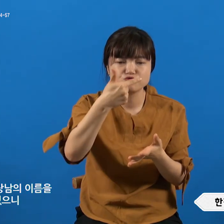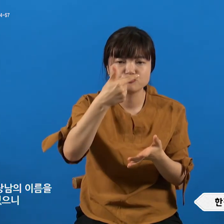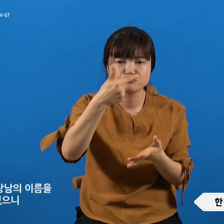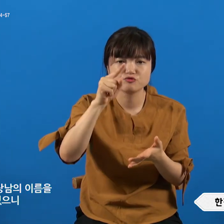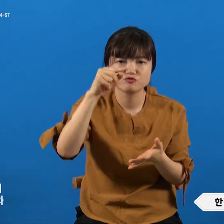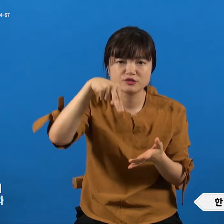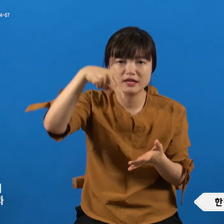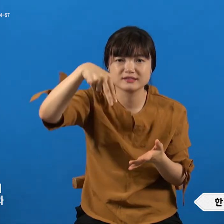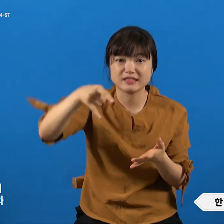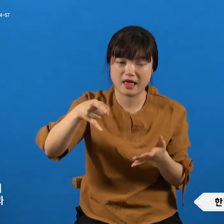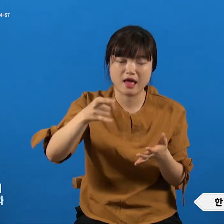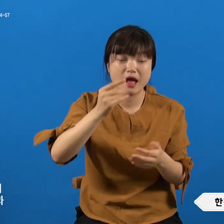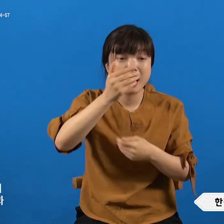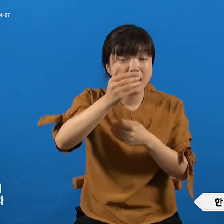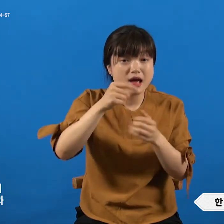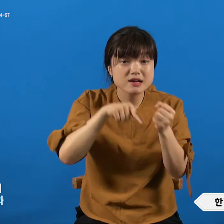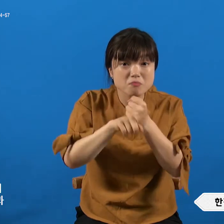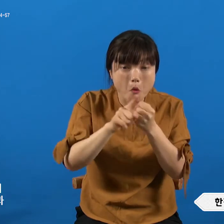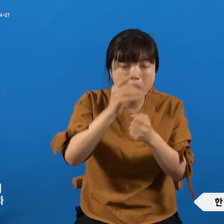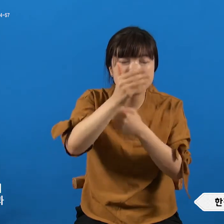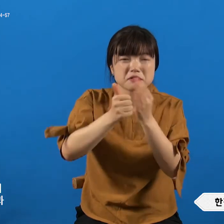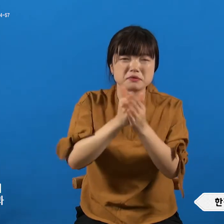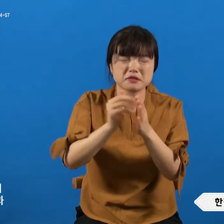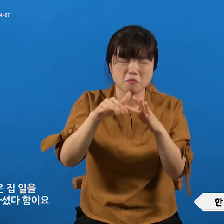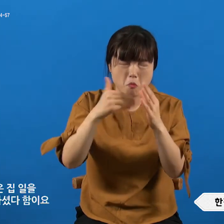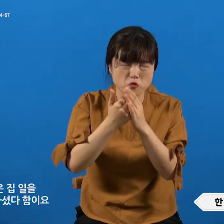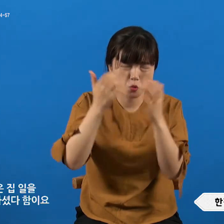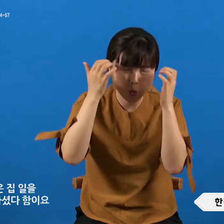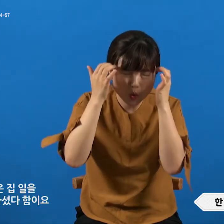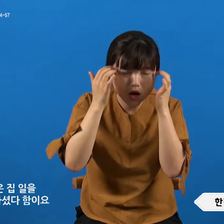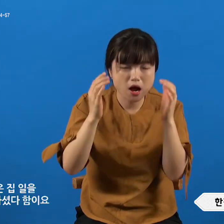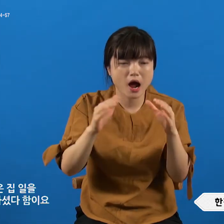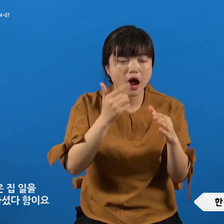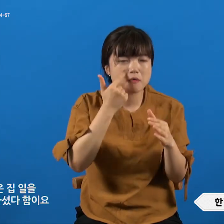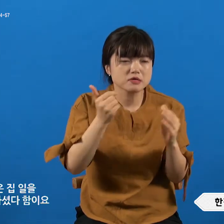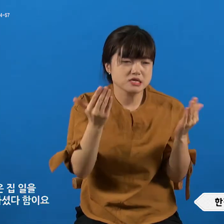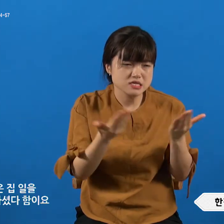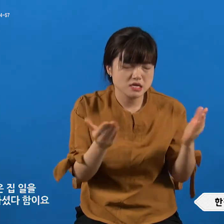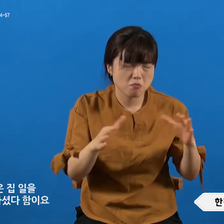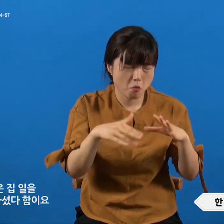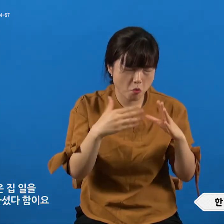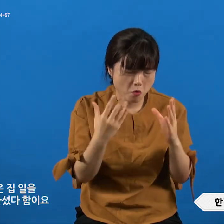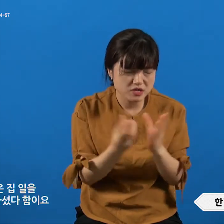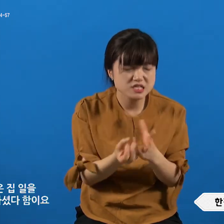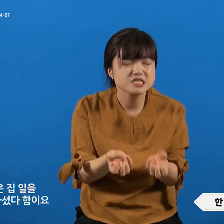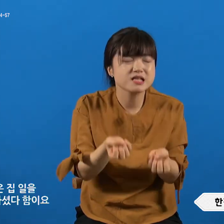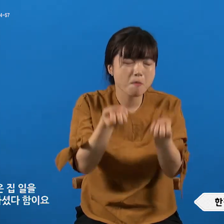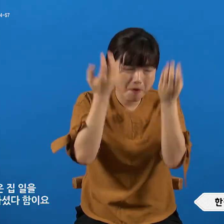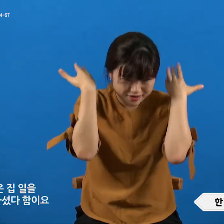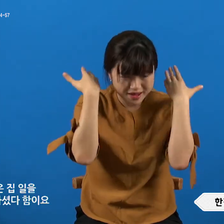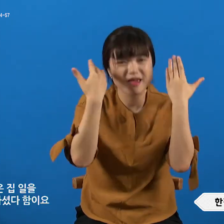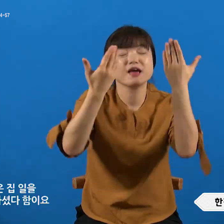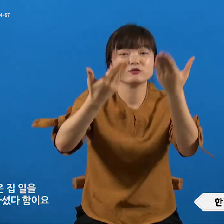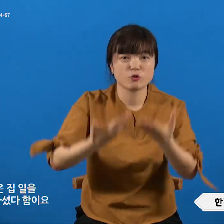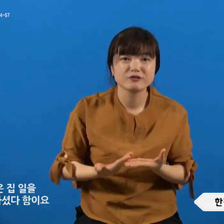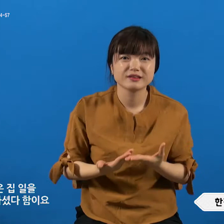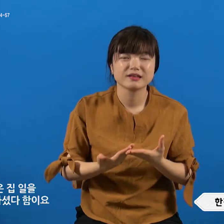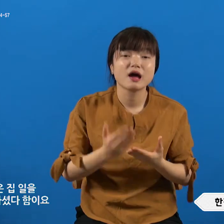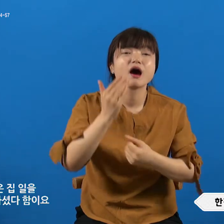하였으니 하나님이 내게 내 모든 고난과 내 아버지의 온 집 일을 잊어버리게 하셨다 하며